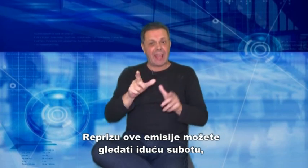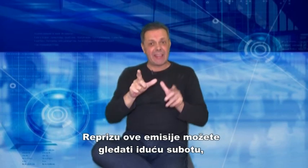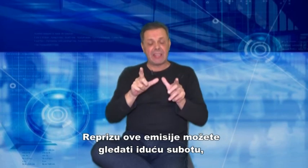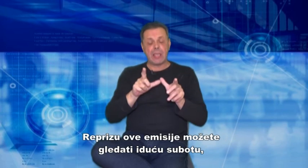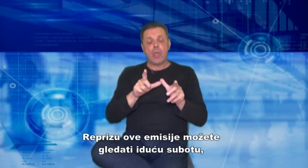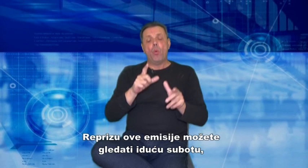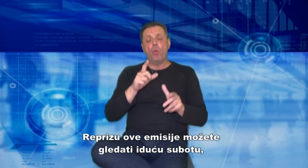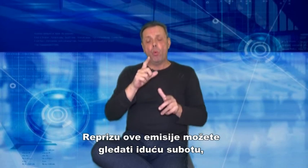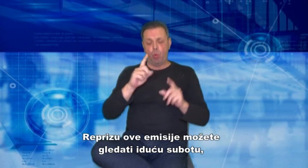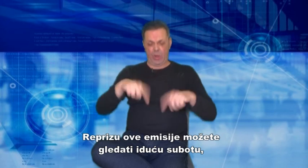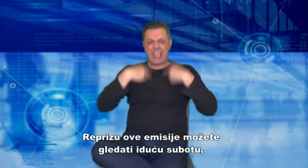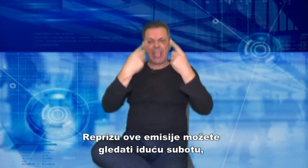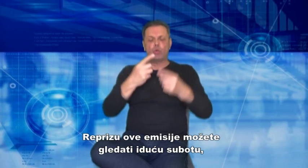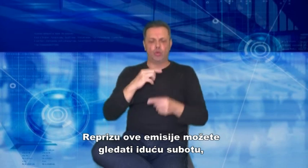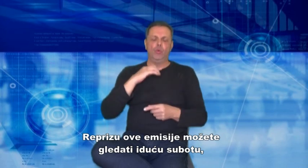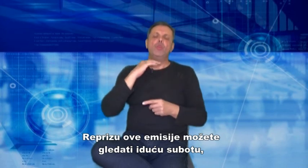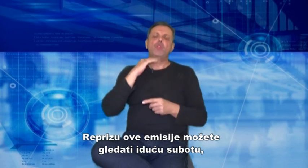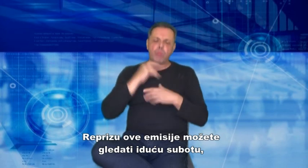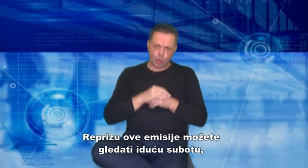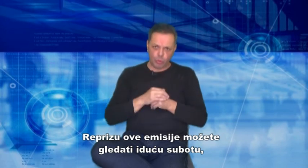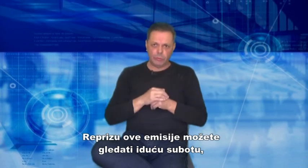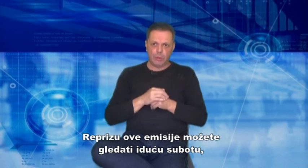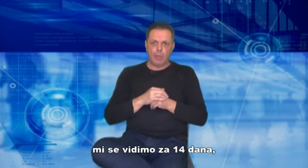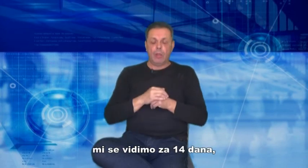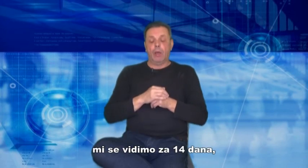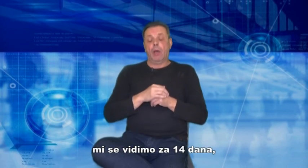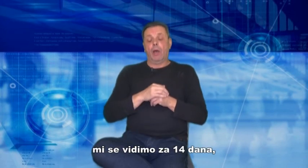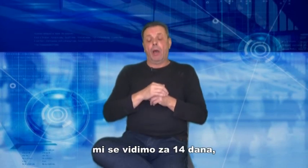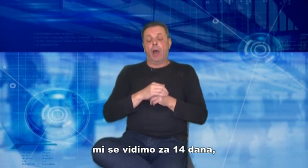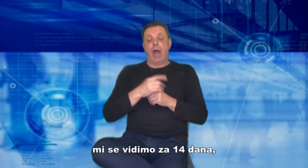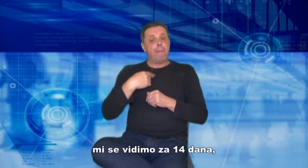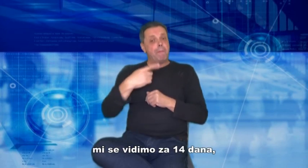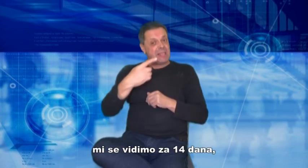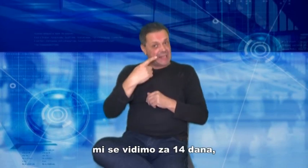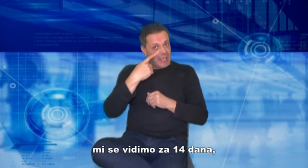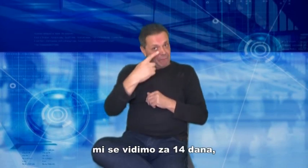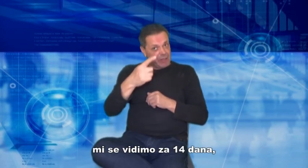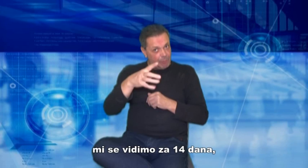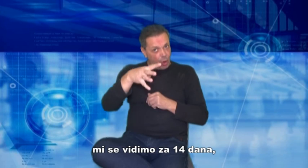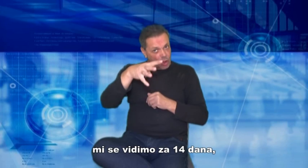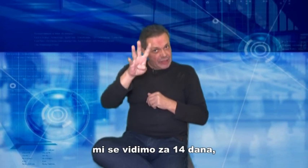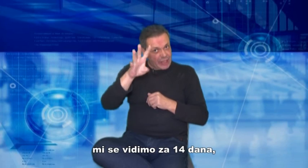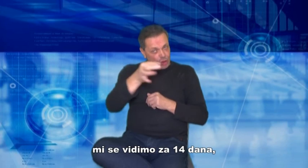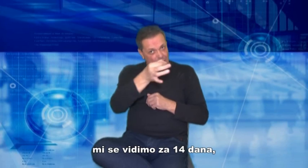gledati u iduću subotu. Mi se vidimo za